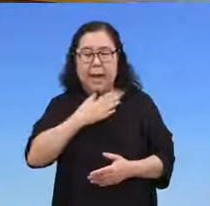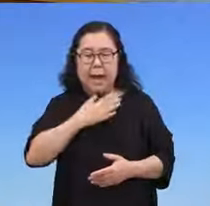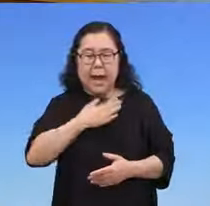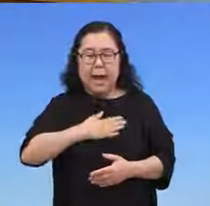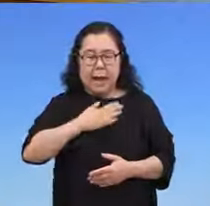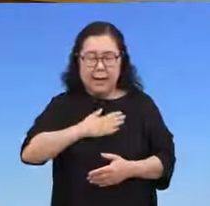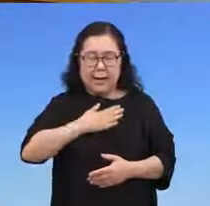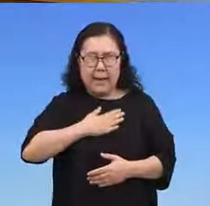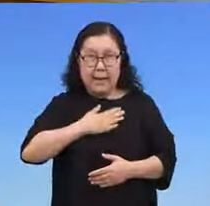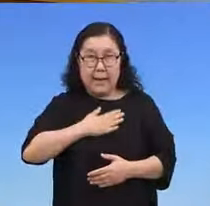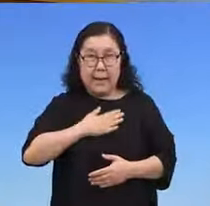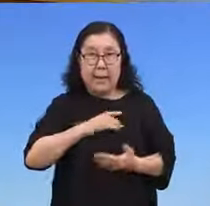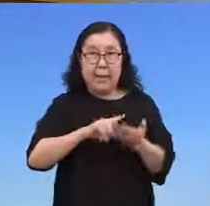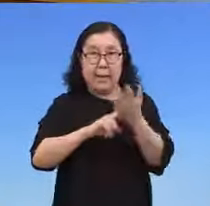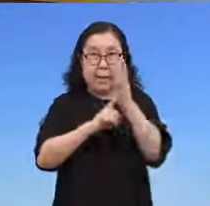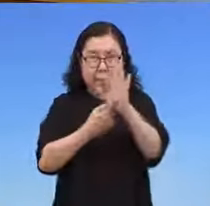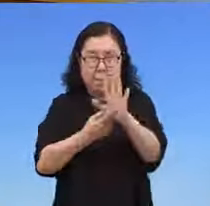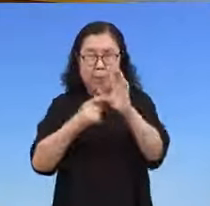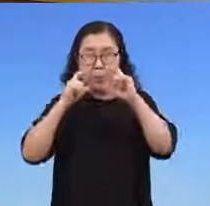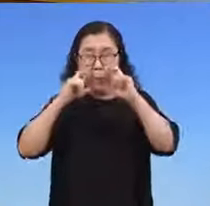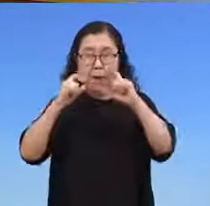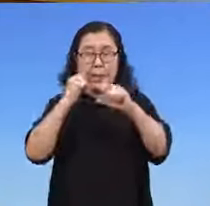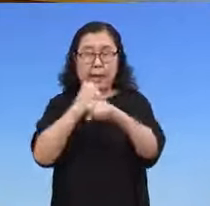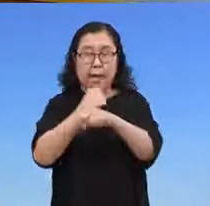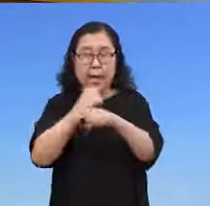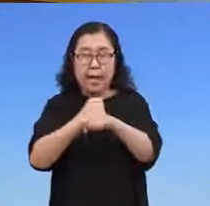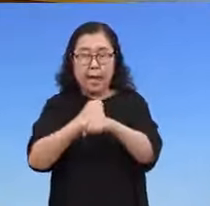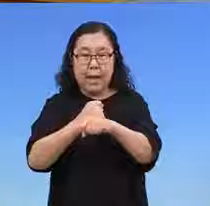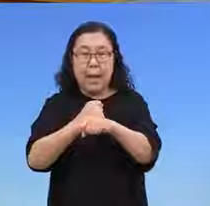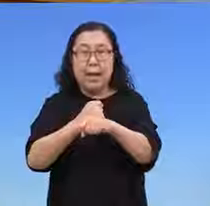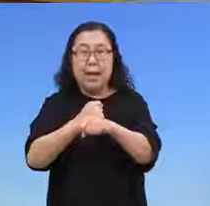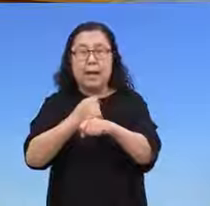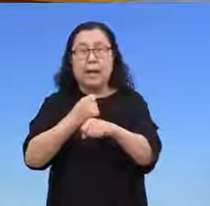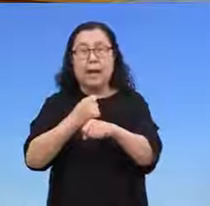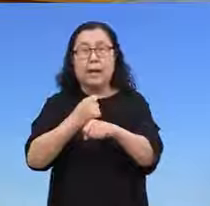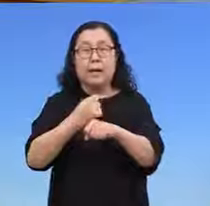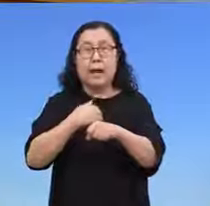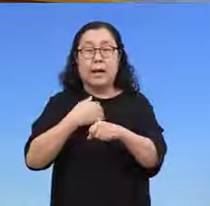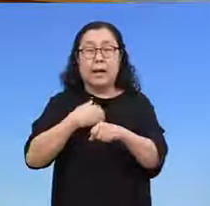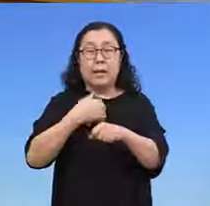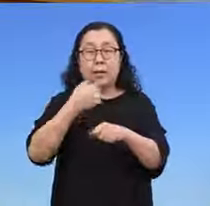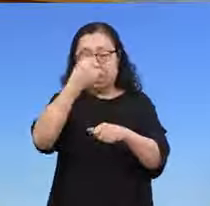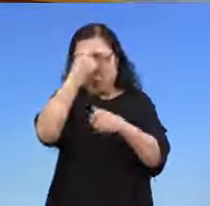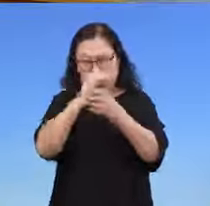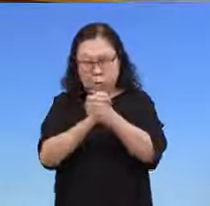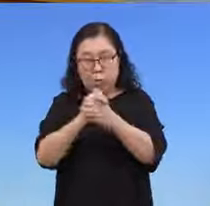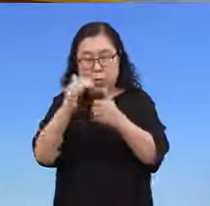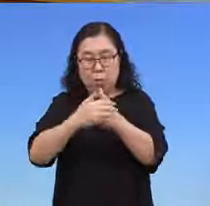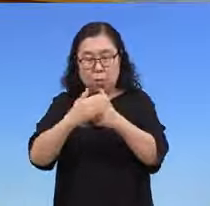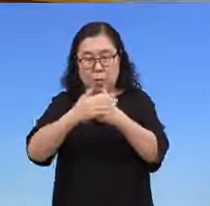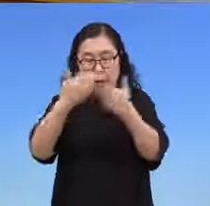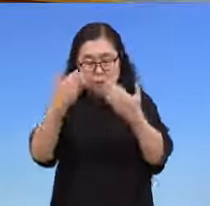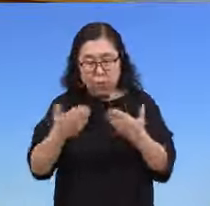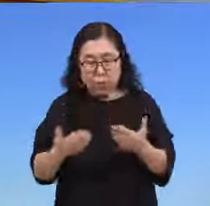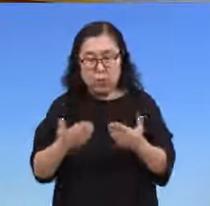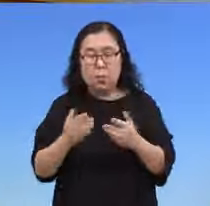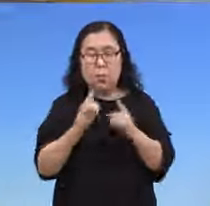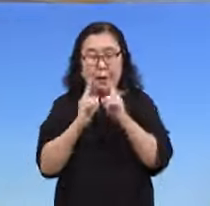말씀을 달라고, 그렇게 좀 기도해 달라, 이런 부탁을 하는 사도 바울에게 있어서 결정적으로 바울이 알고 있는 게